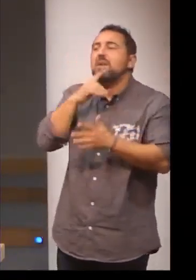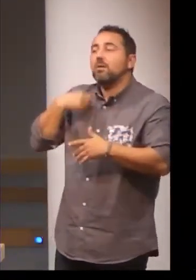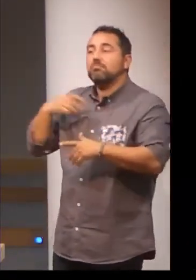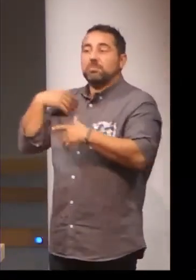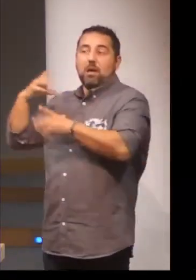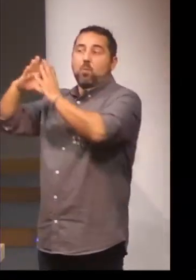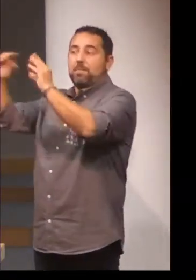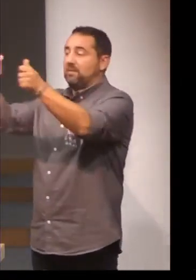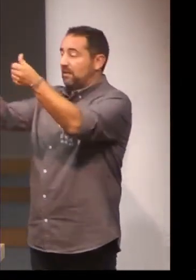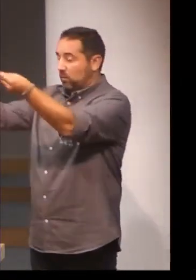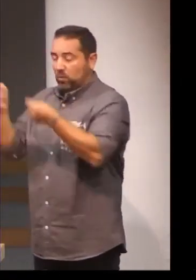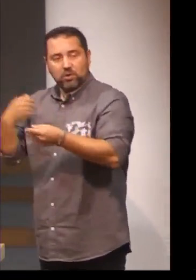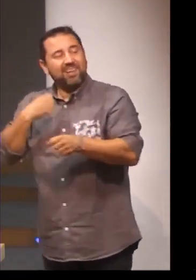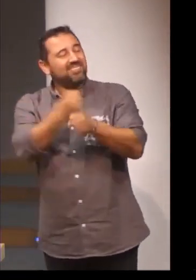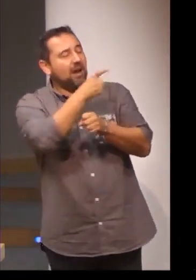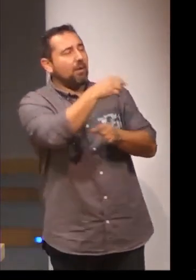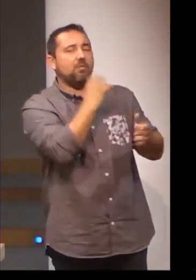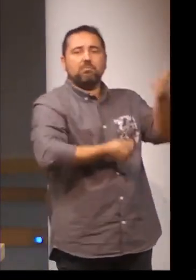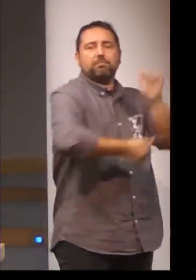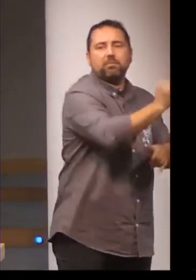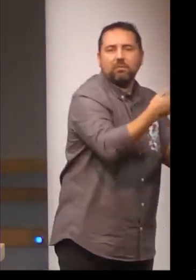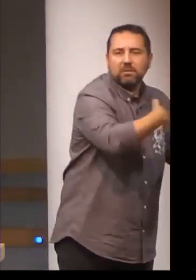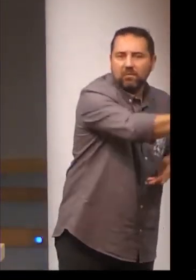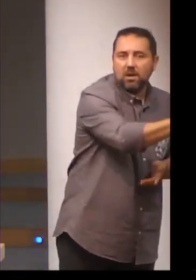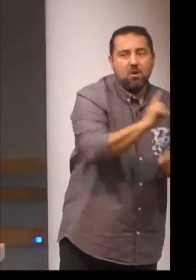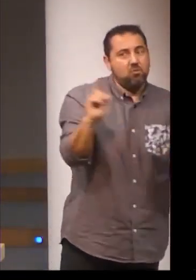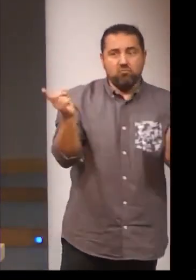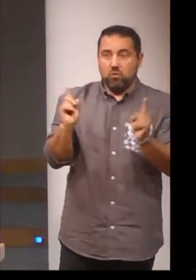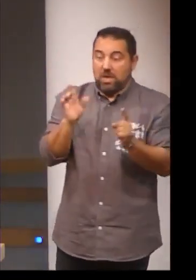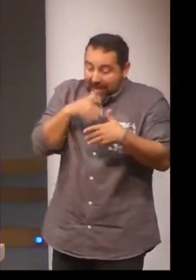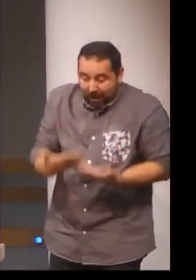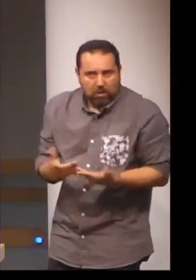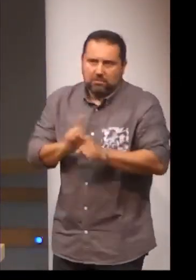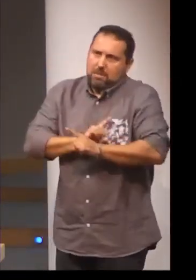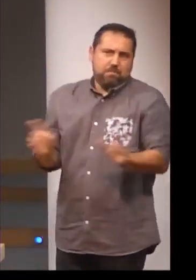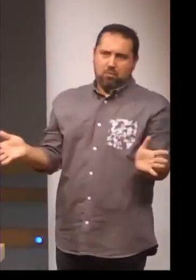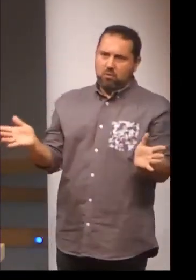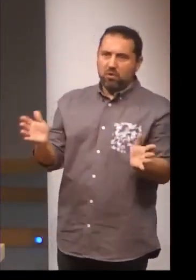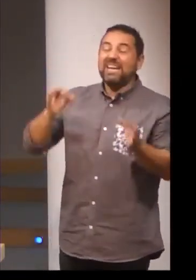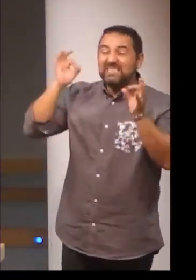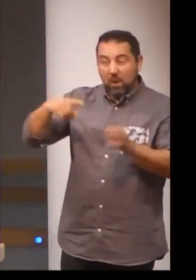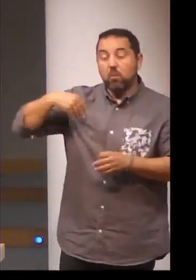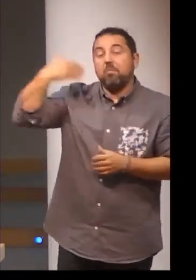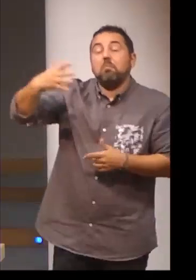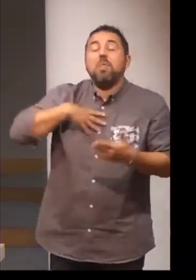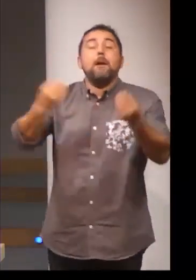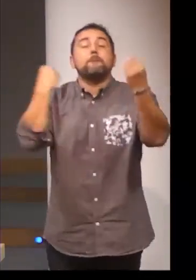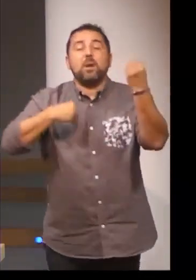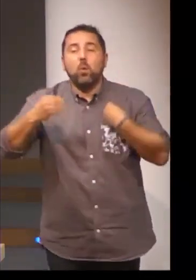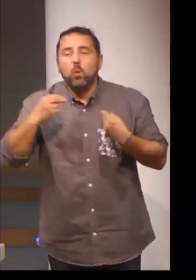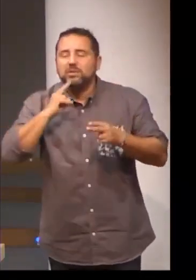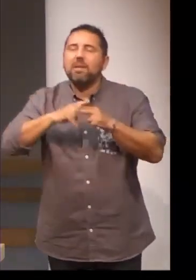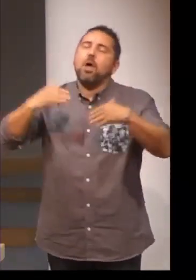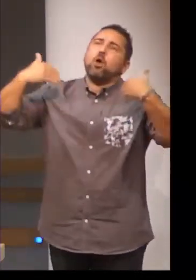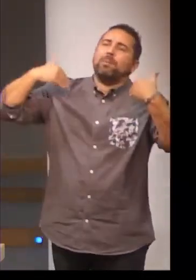puesto de trabajo a un profesional con experiencia, y menos ahora mismo. Me van a plantear preguntas, seguramente, relacionadas con las competencias profesionales,